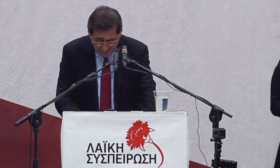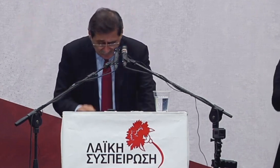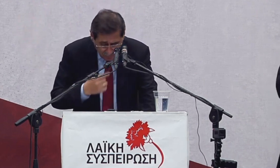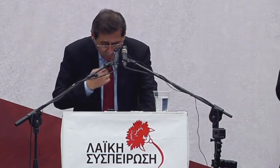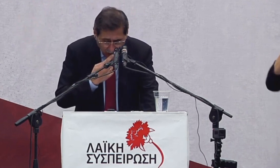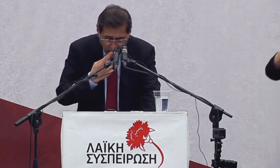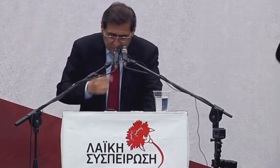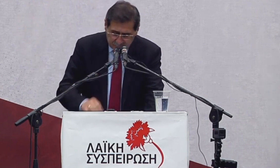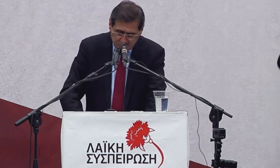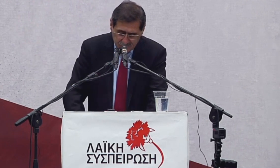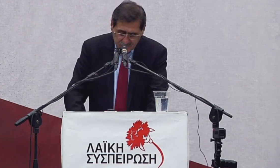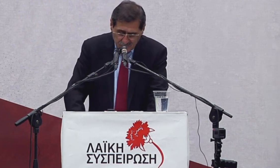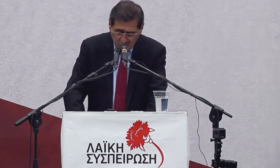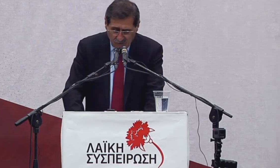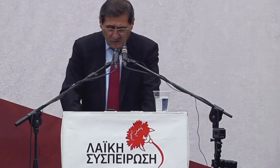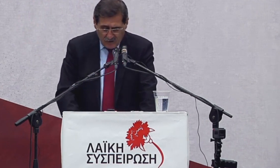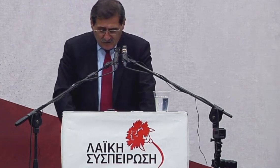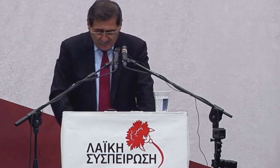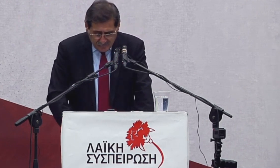διάστημα.